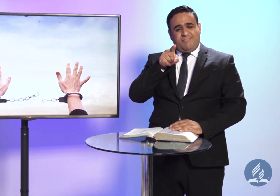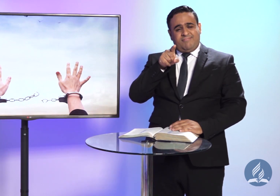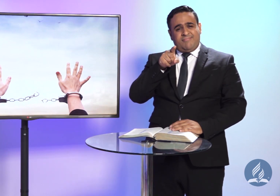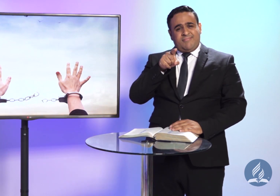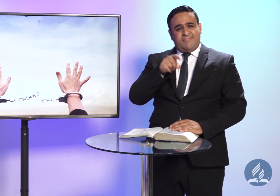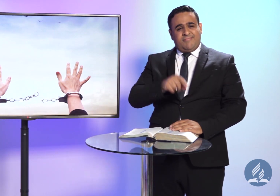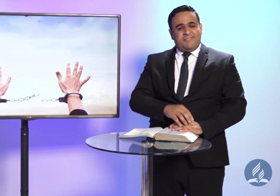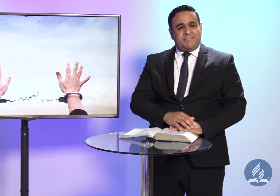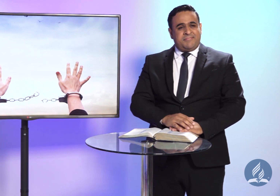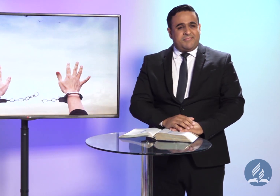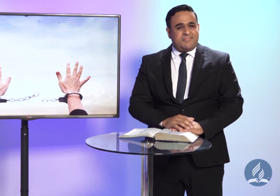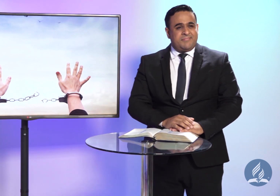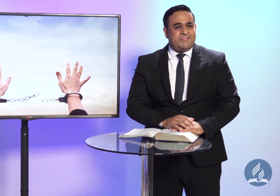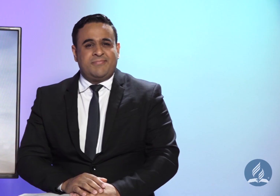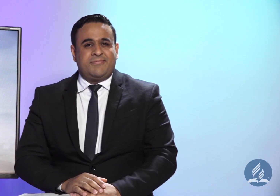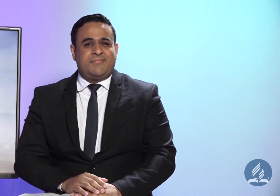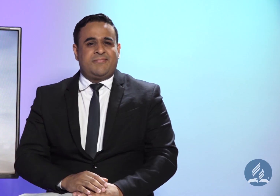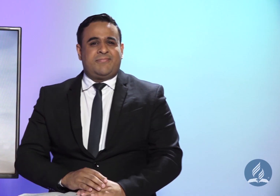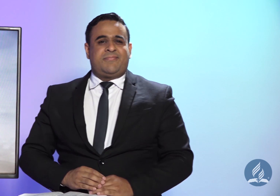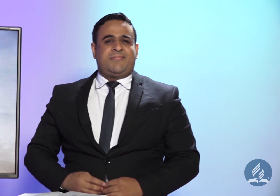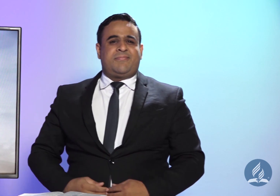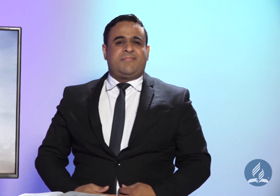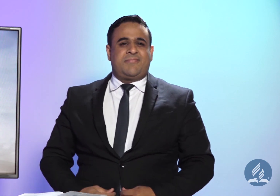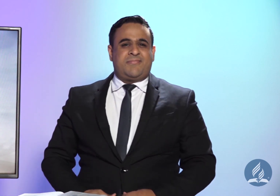mim e deu para você. Essa é a verdade.